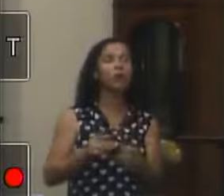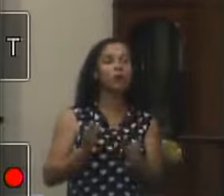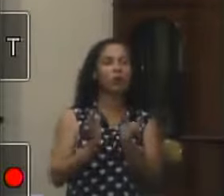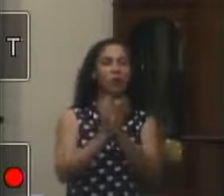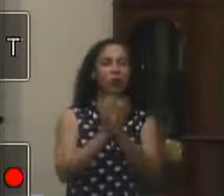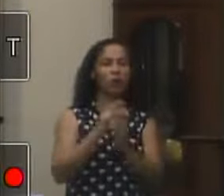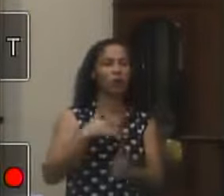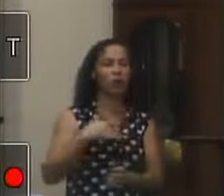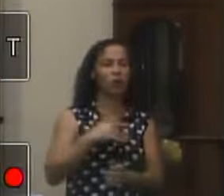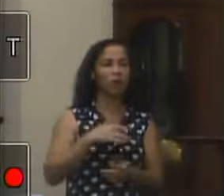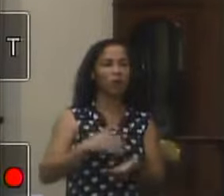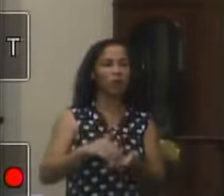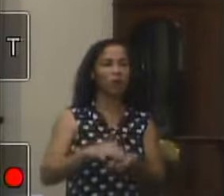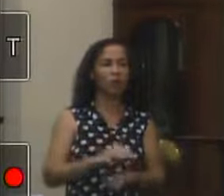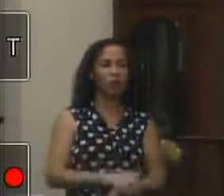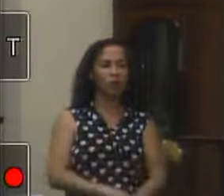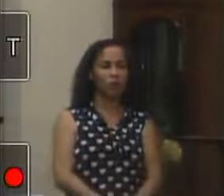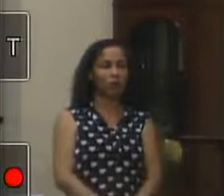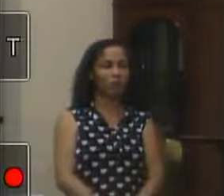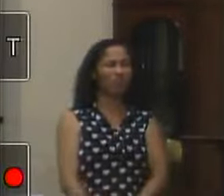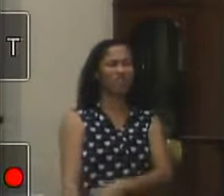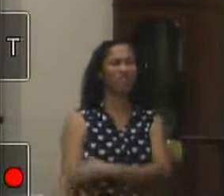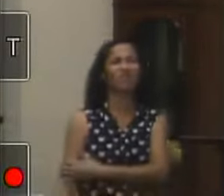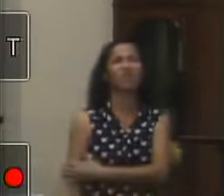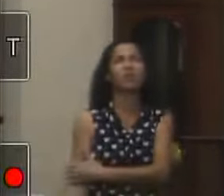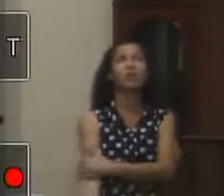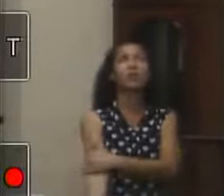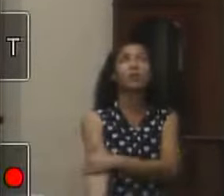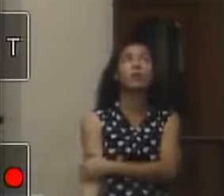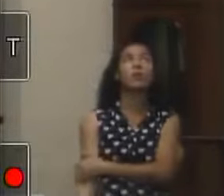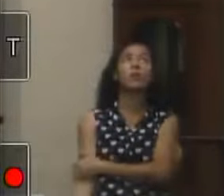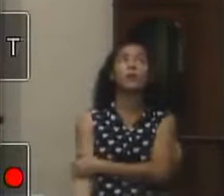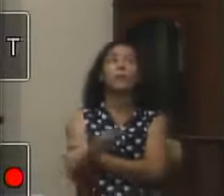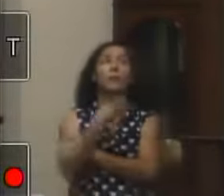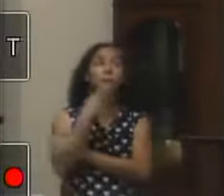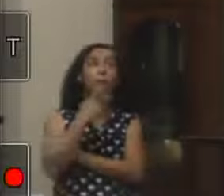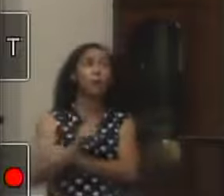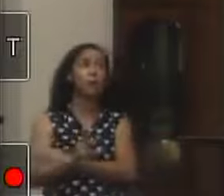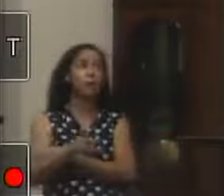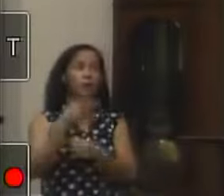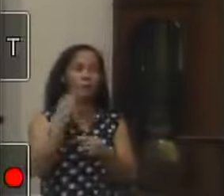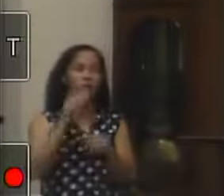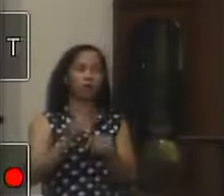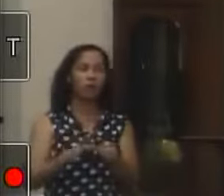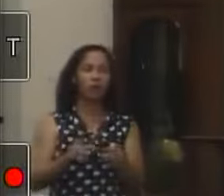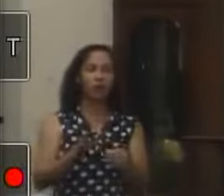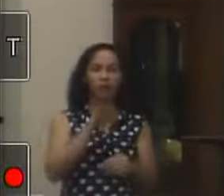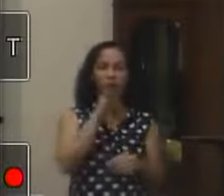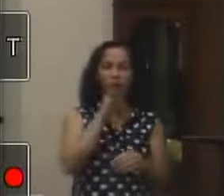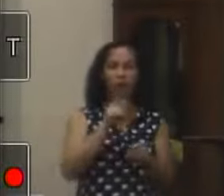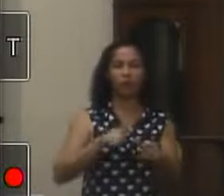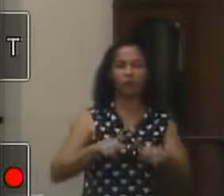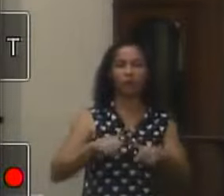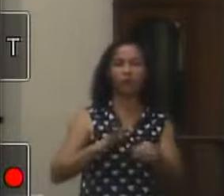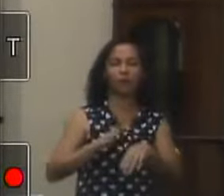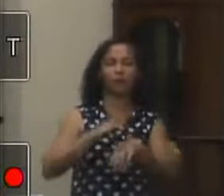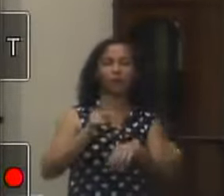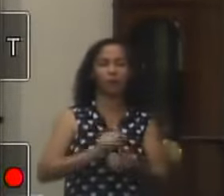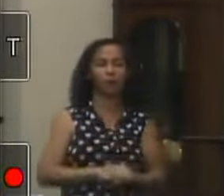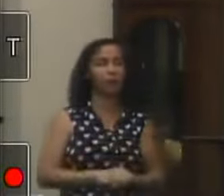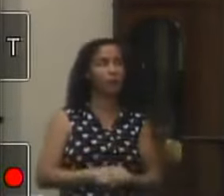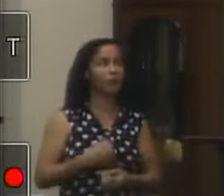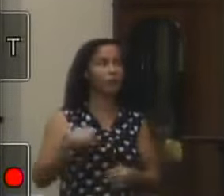que já critiquei tanto aqui. Falo sempre isso aqui, que quer calar a boca do vereador, cala com o trabalho, porque aí a gente vem aqui